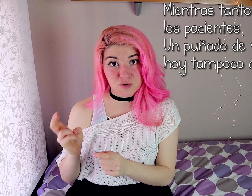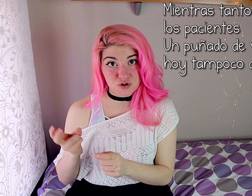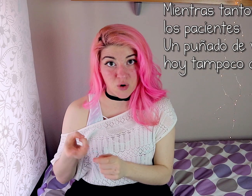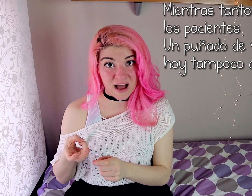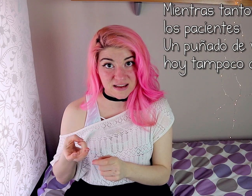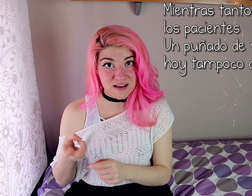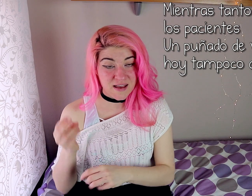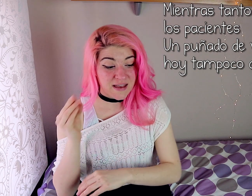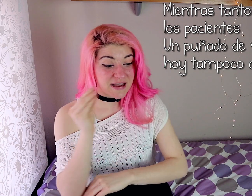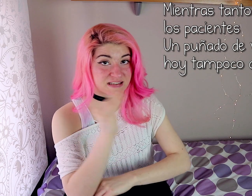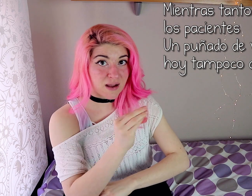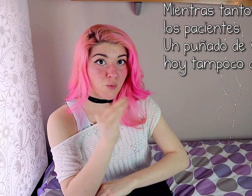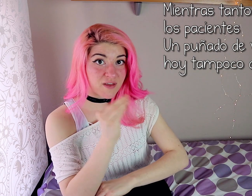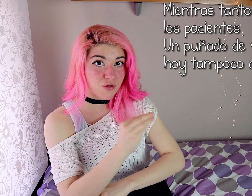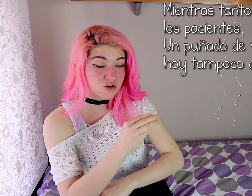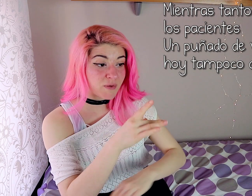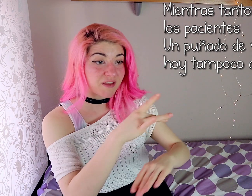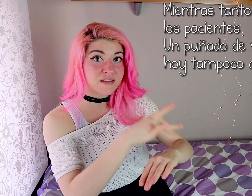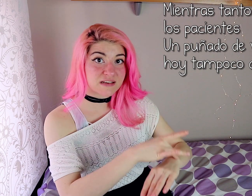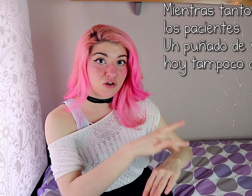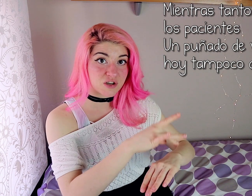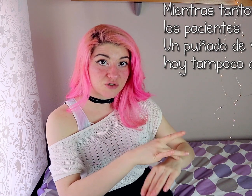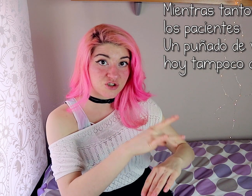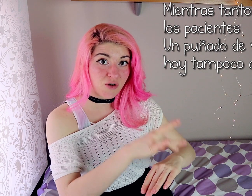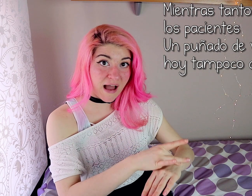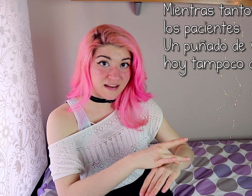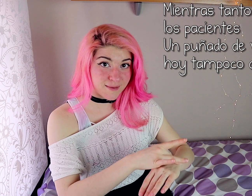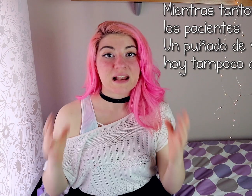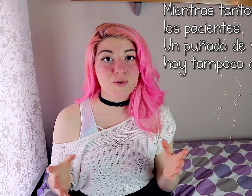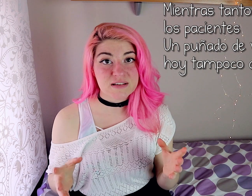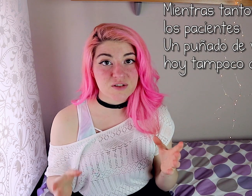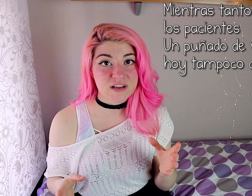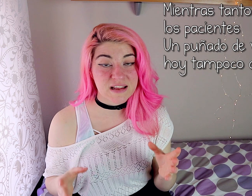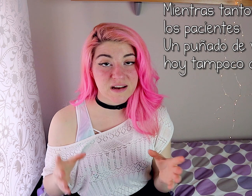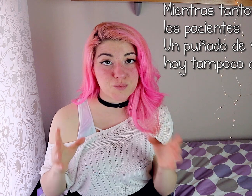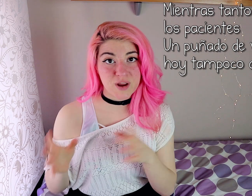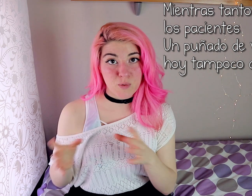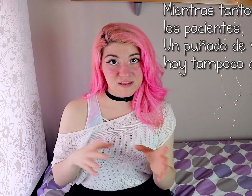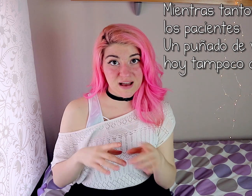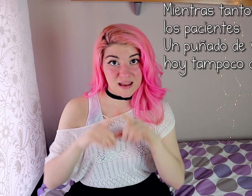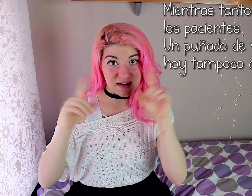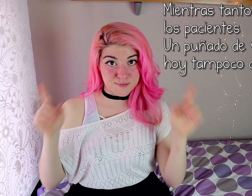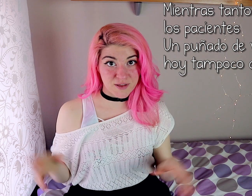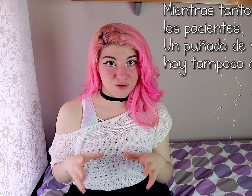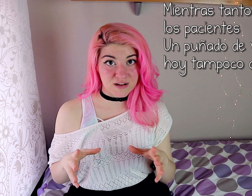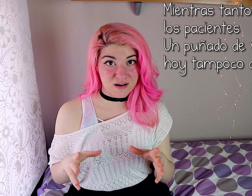puesto aquí, están cuidando a los pacientes que los hemos hecho aquí. En lengua de signos hay que tener muy en cuenta el espacio con el que